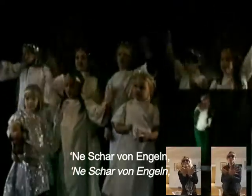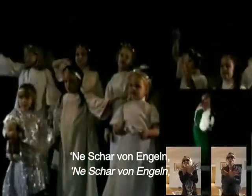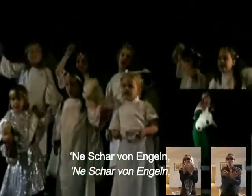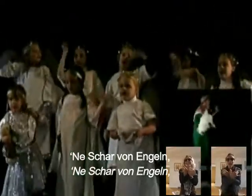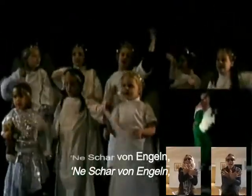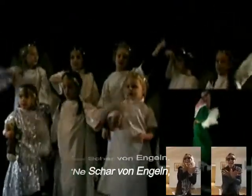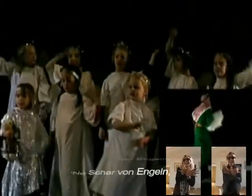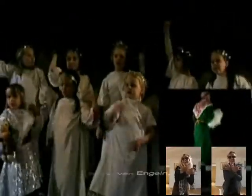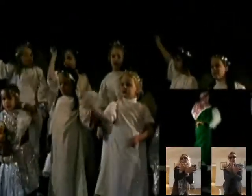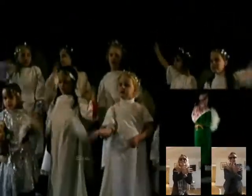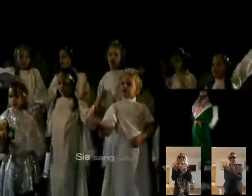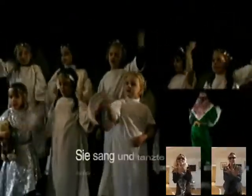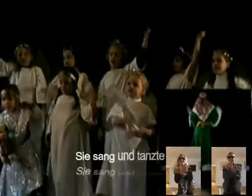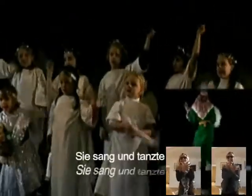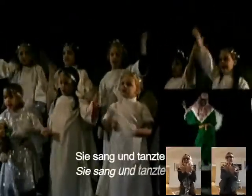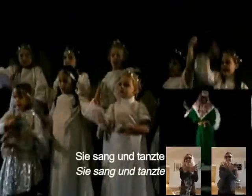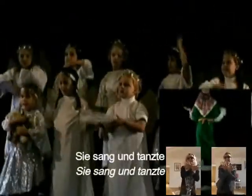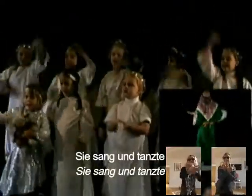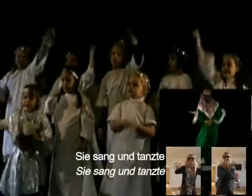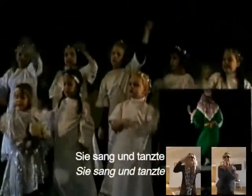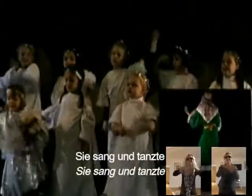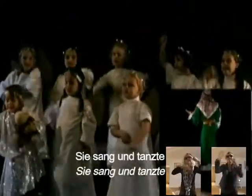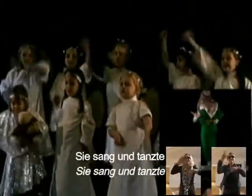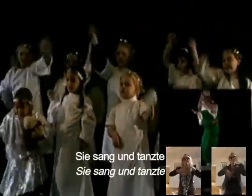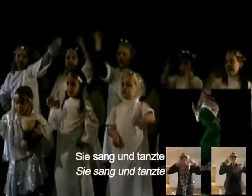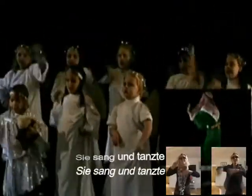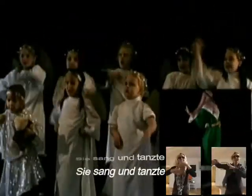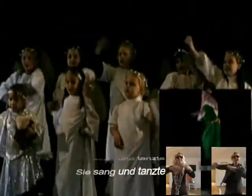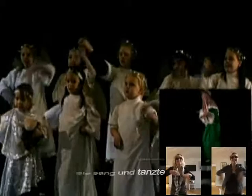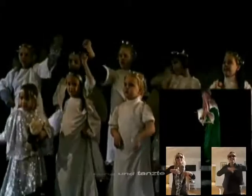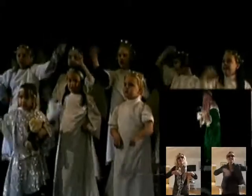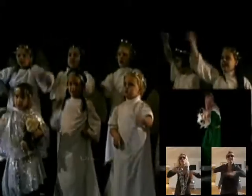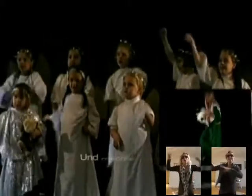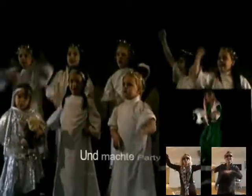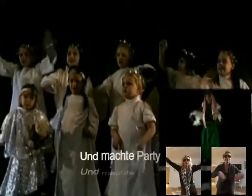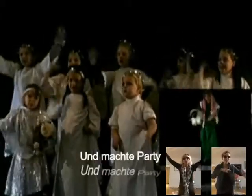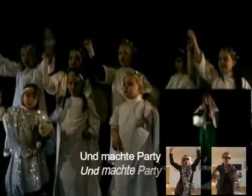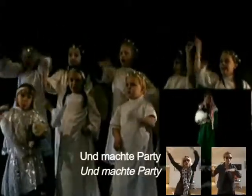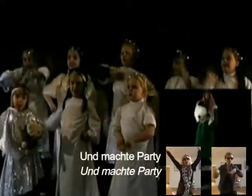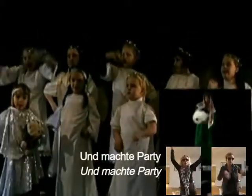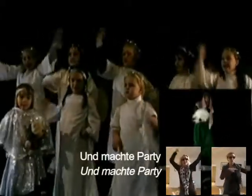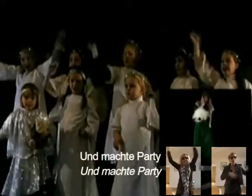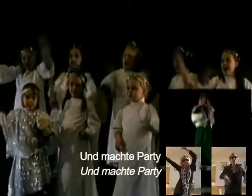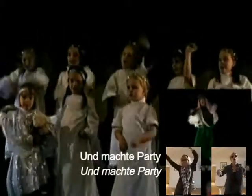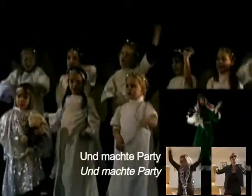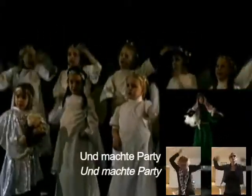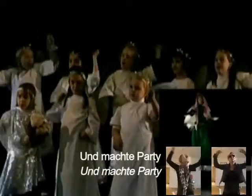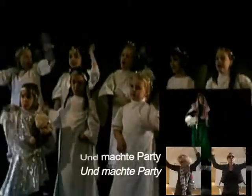sie sang und tanzte und machte Party